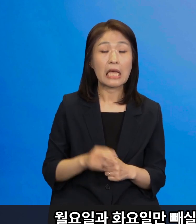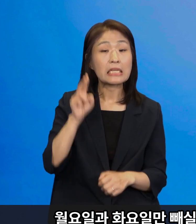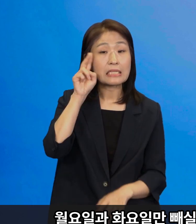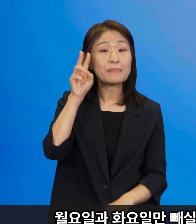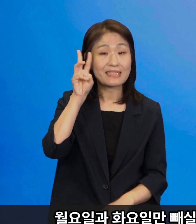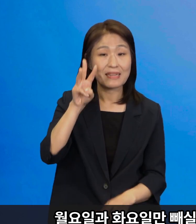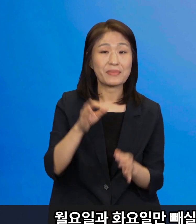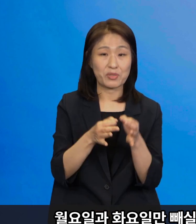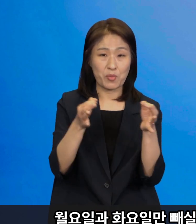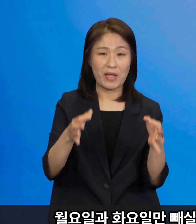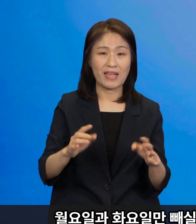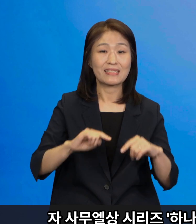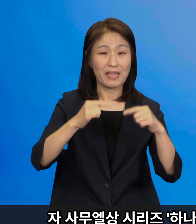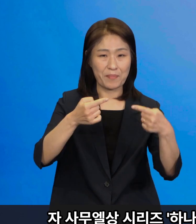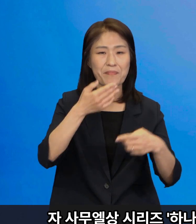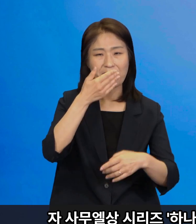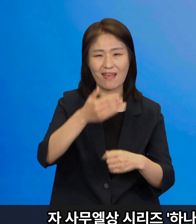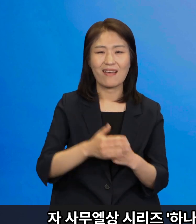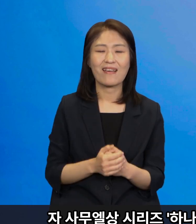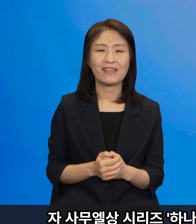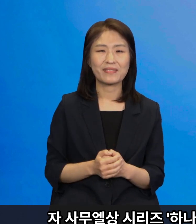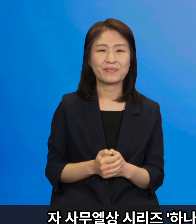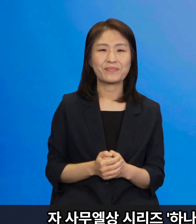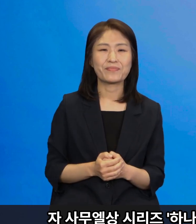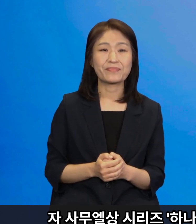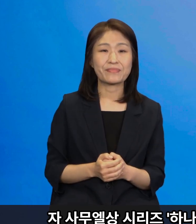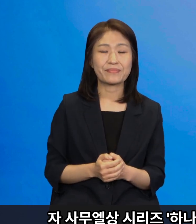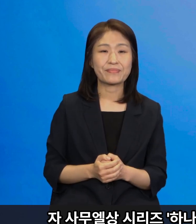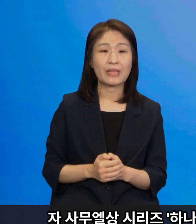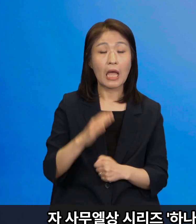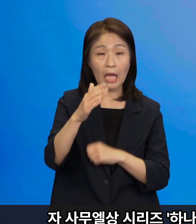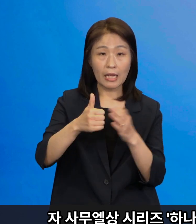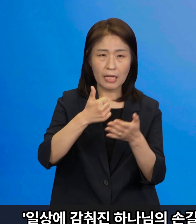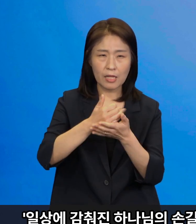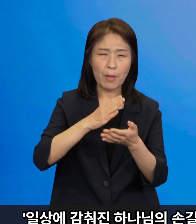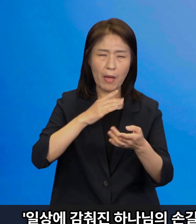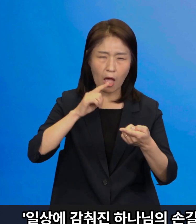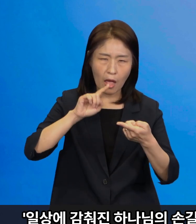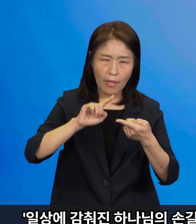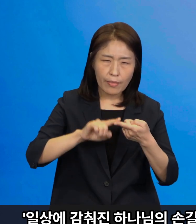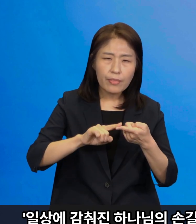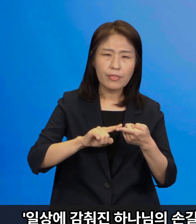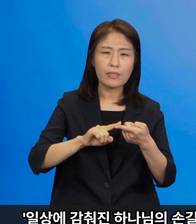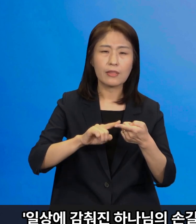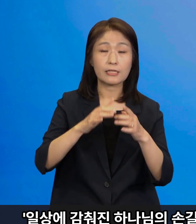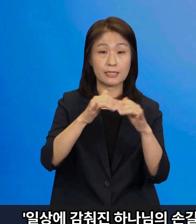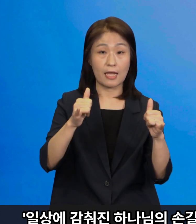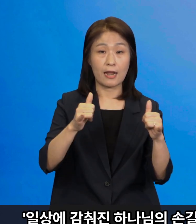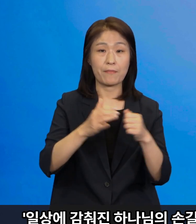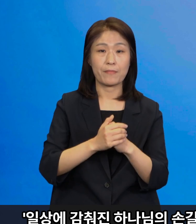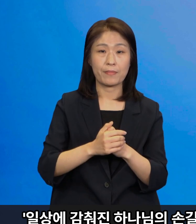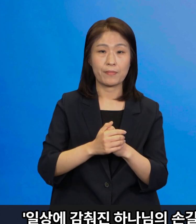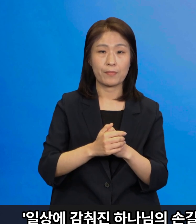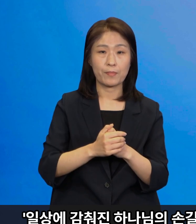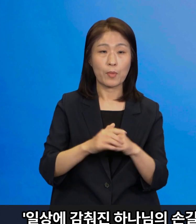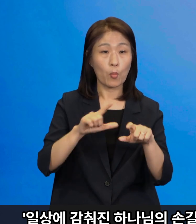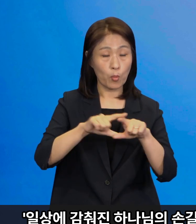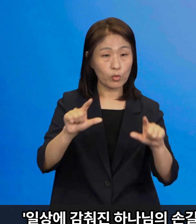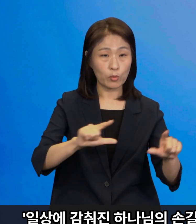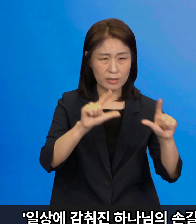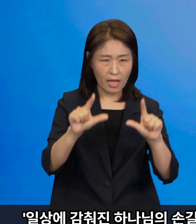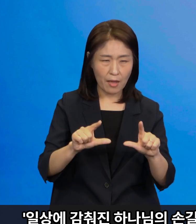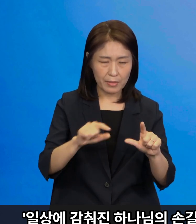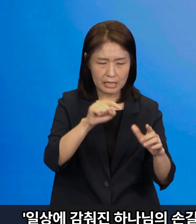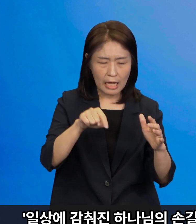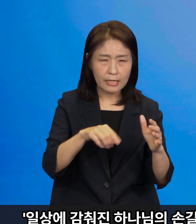참여가 가능하겠습니다. 자, 사무엘상 시리즈 하나님 마음에 맞는 사람 11번째입니다. 일상에 감춰진 하나님의 손길을 보라 라는 제목의